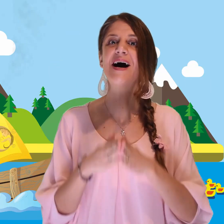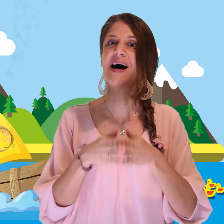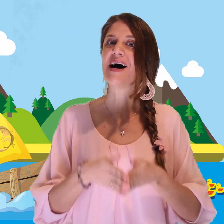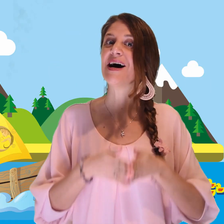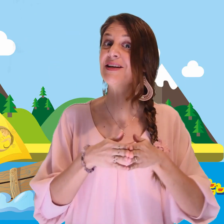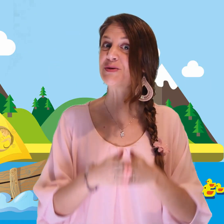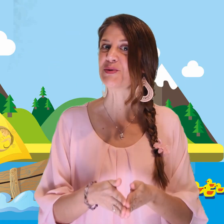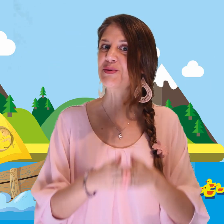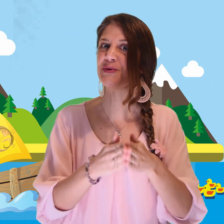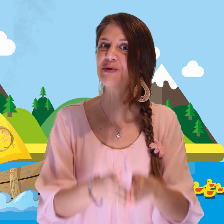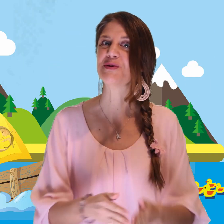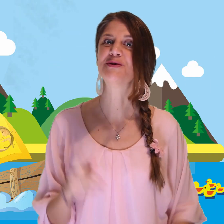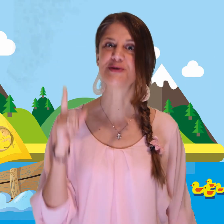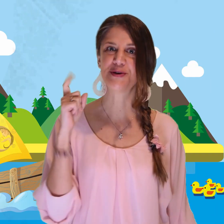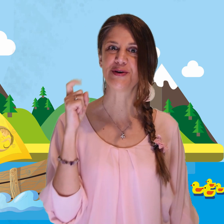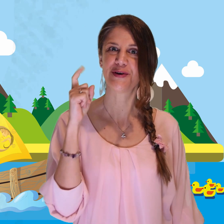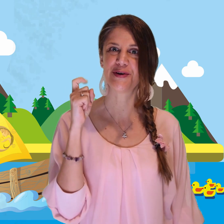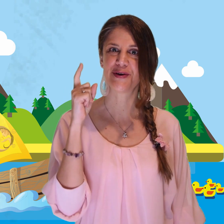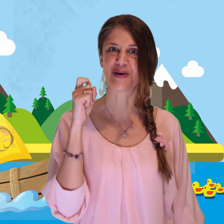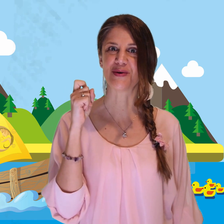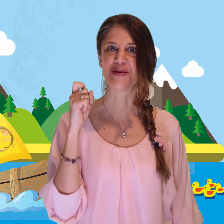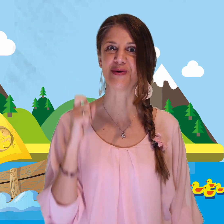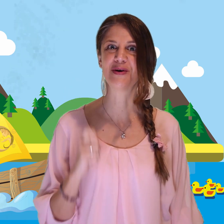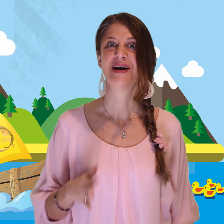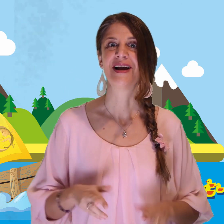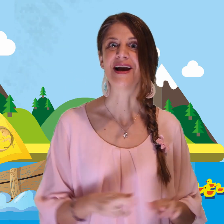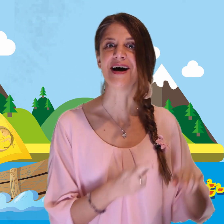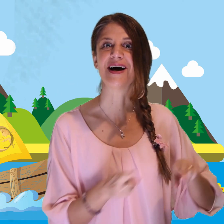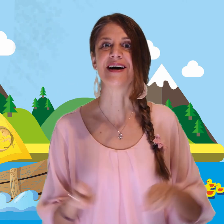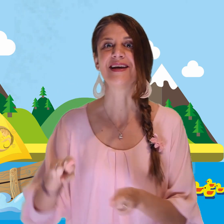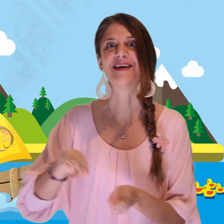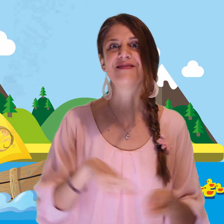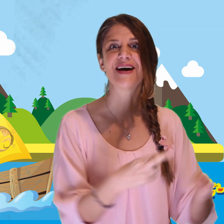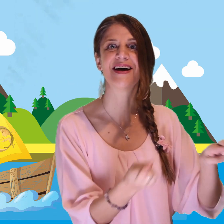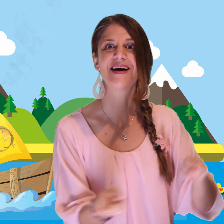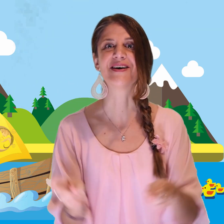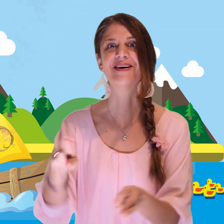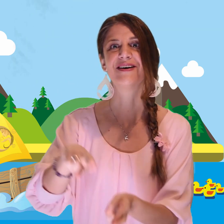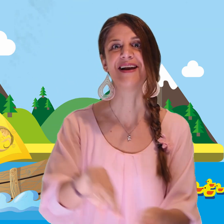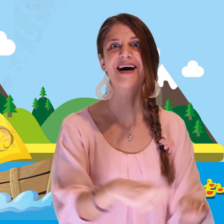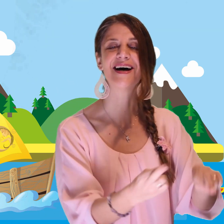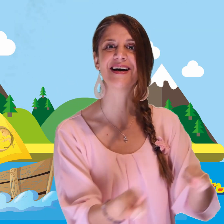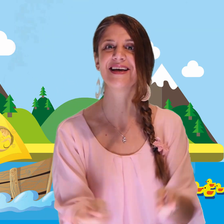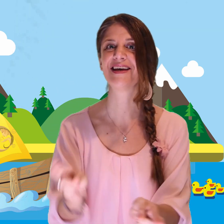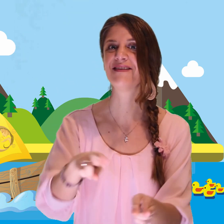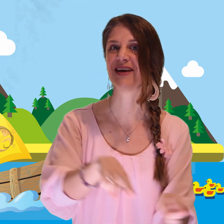bateaux sur l'eau la ville r la rivière